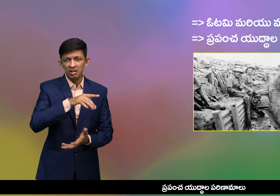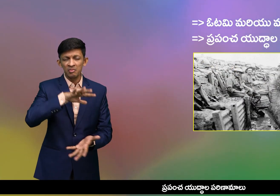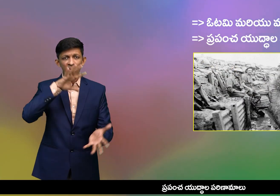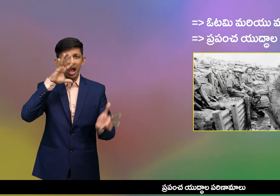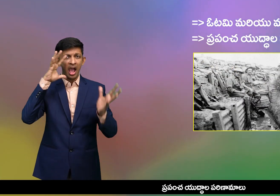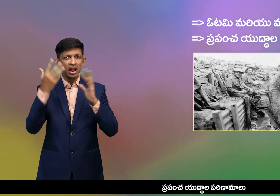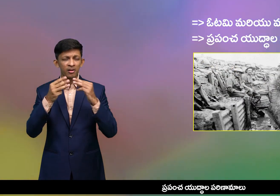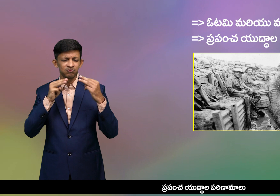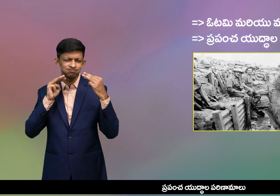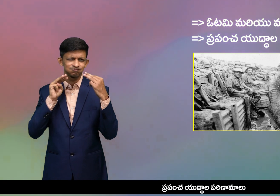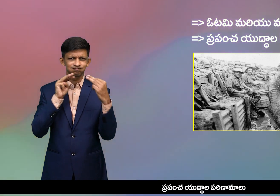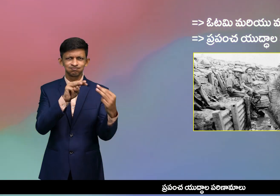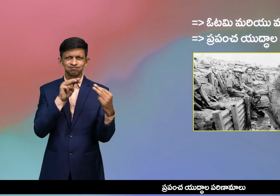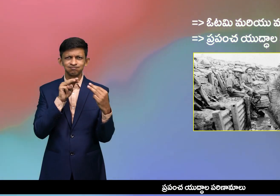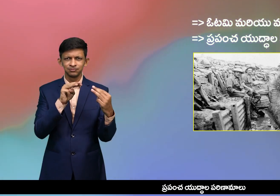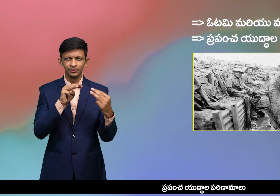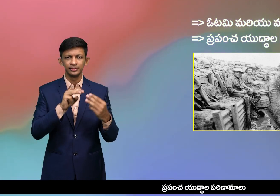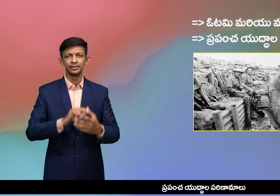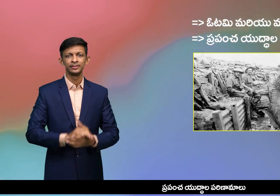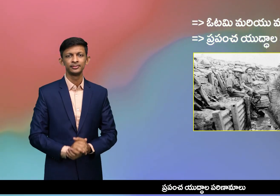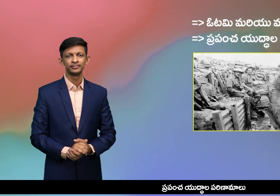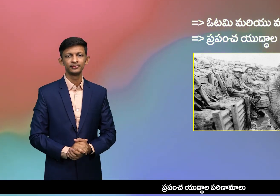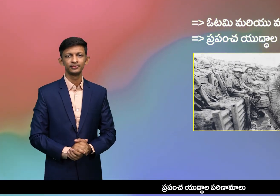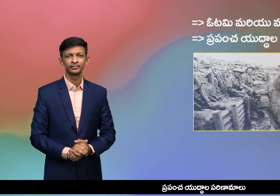ప్రపంచ యుద్ధాల పరిణామాలు.